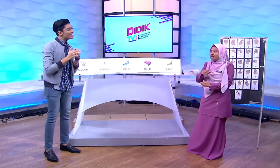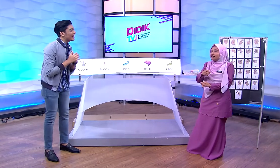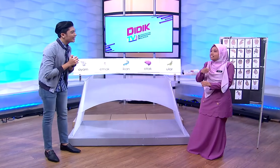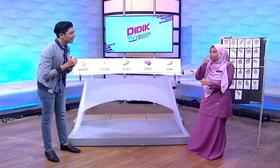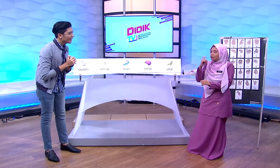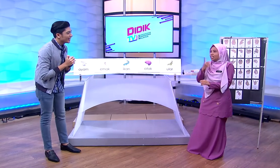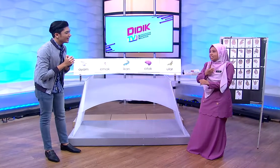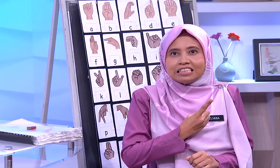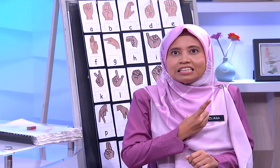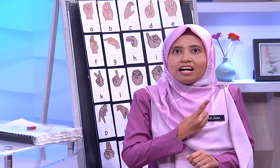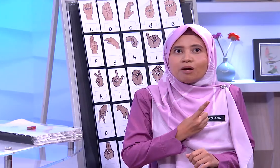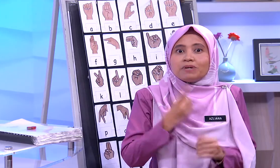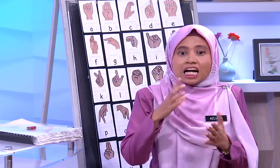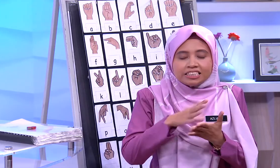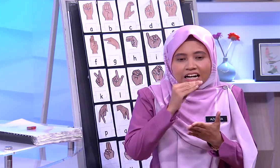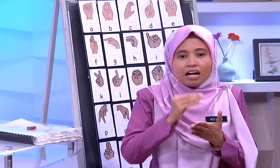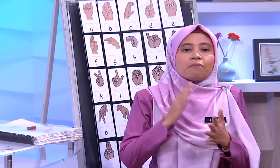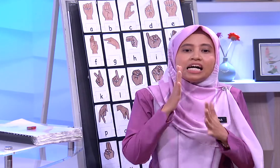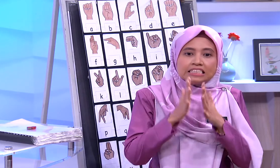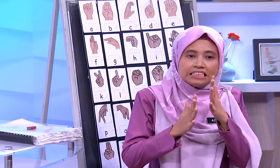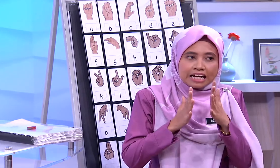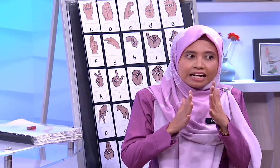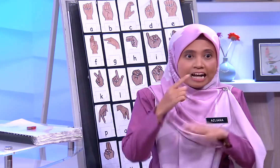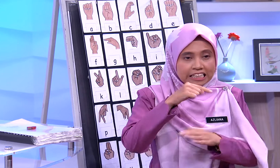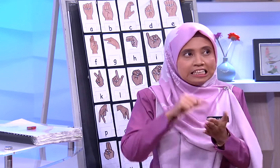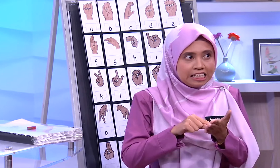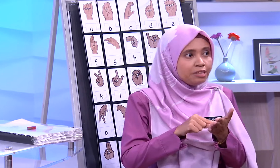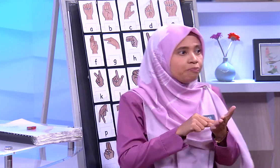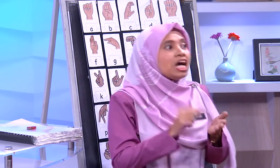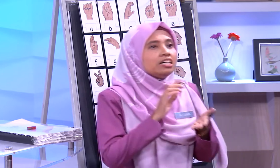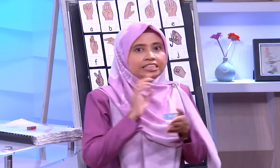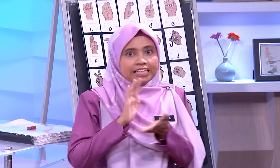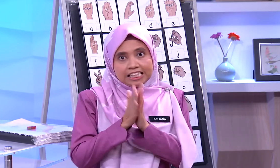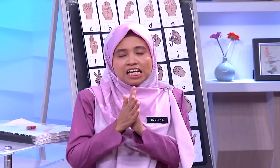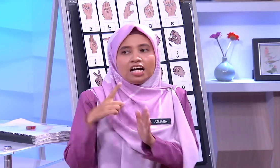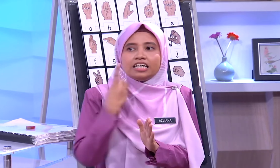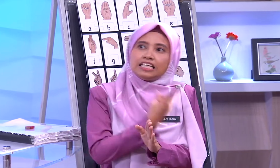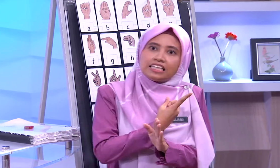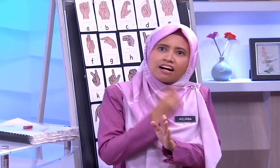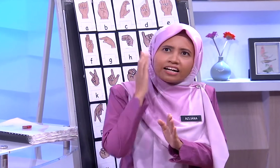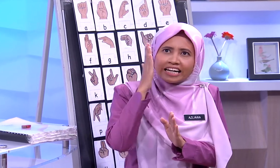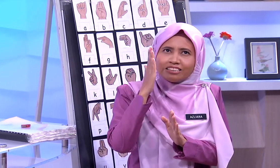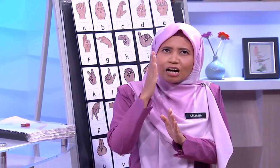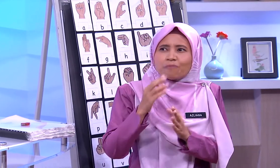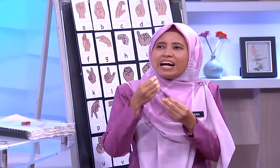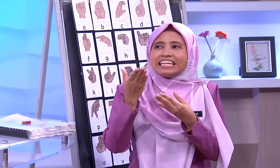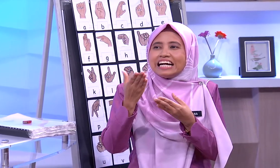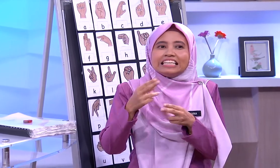sebab kita belajar bahasa isyarat hari ini jadi kita akan abadilah